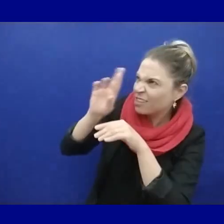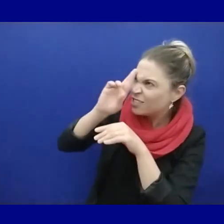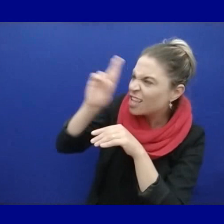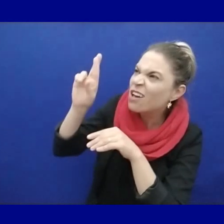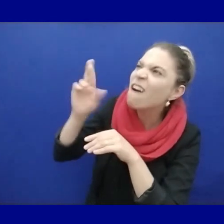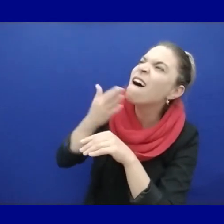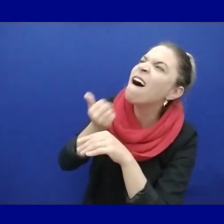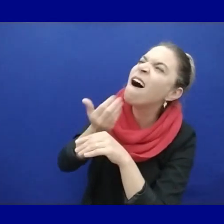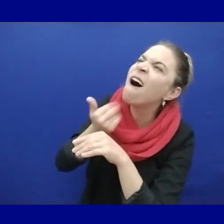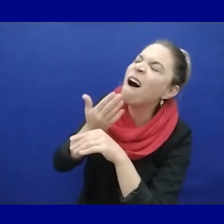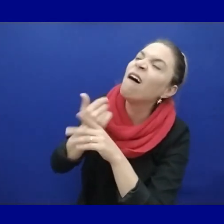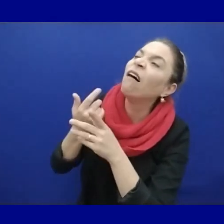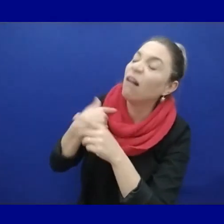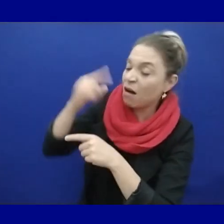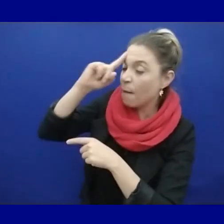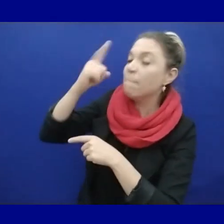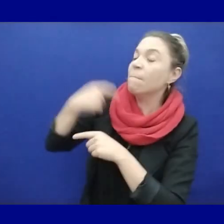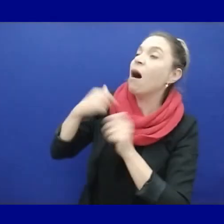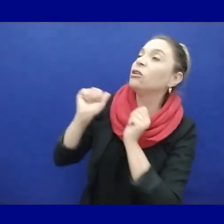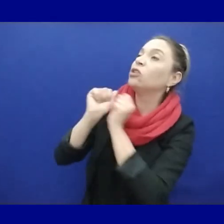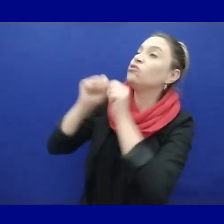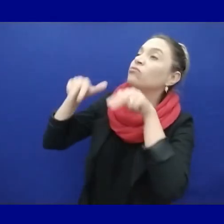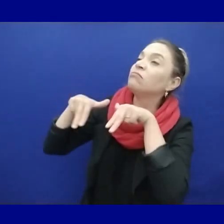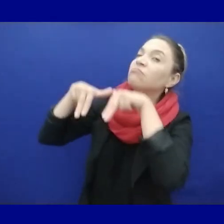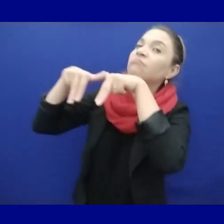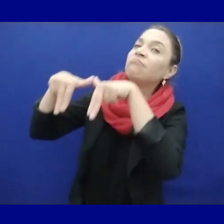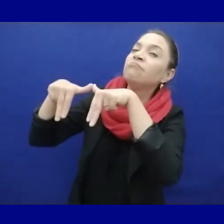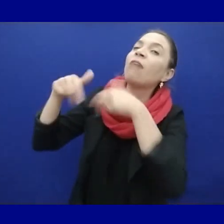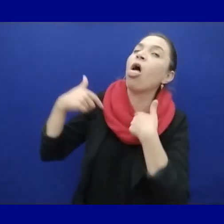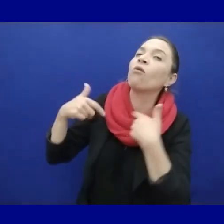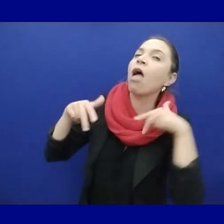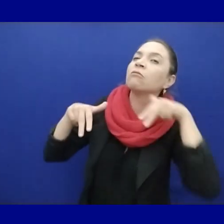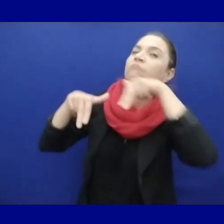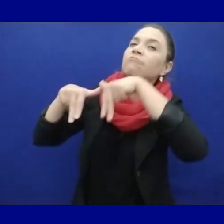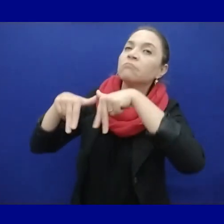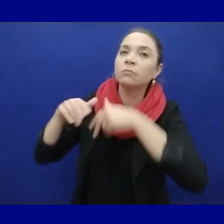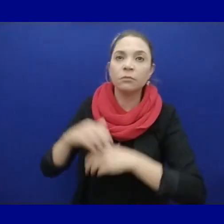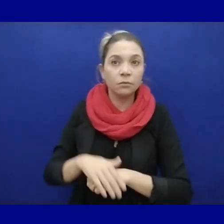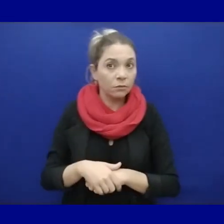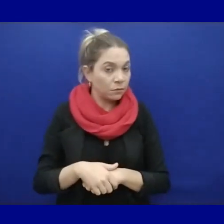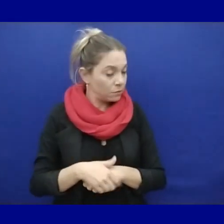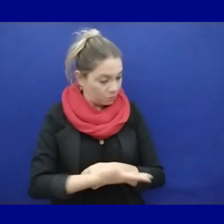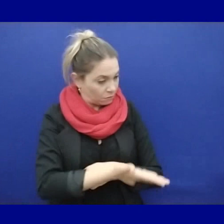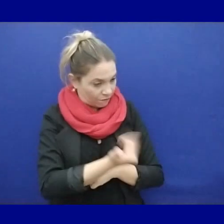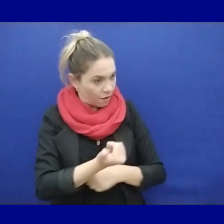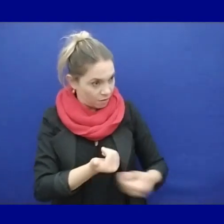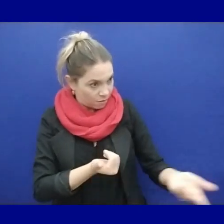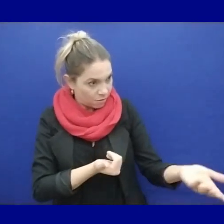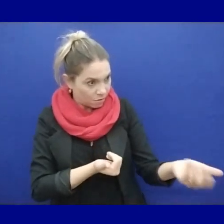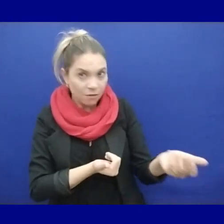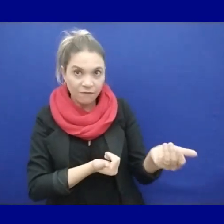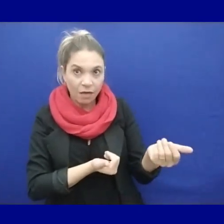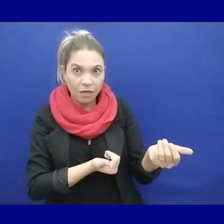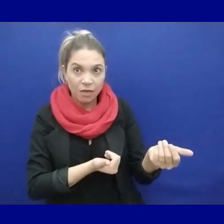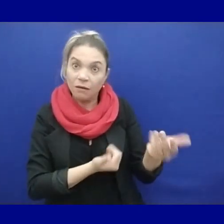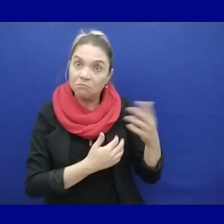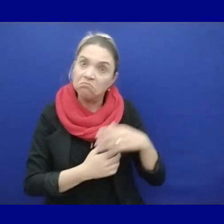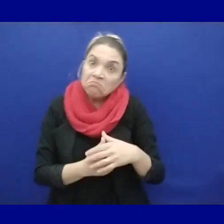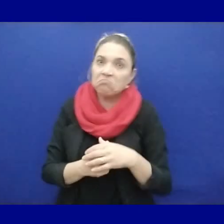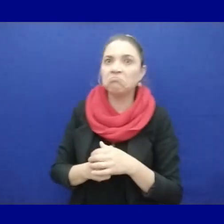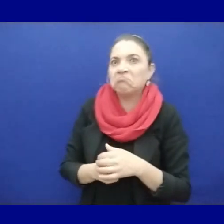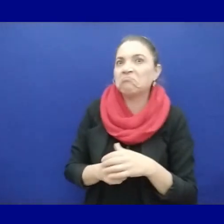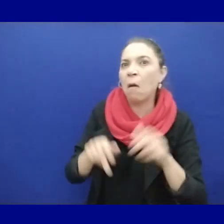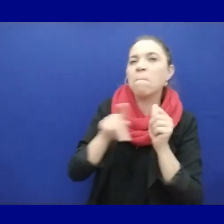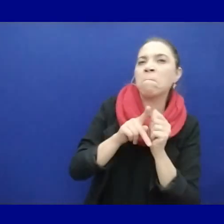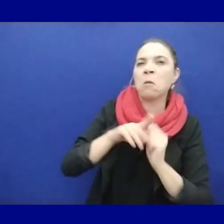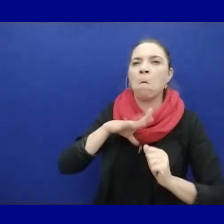Senhor, manda-me ir ter contigo por sobre as águas. E ele disse: Vem. E